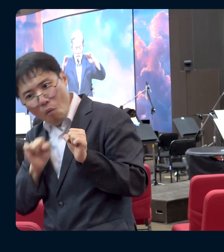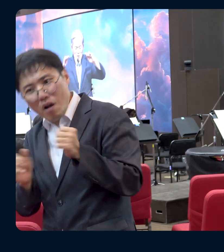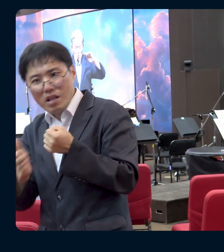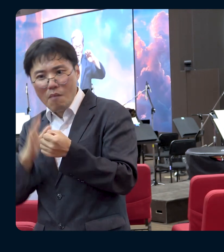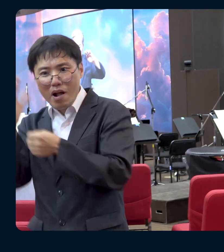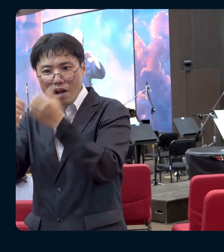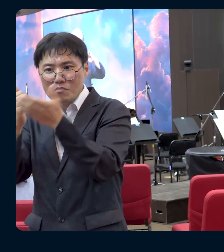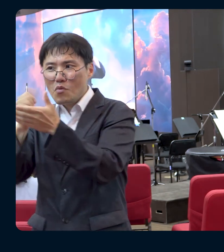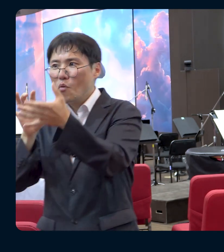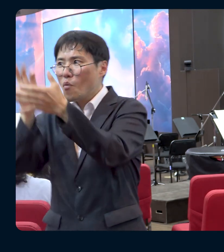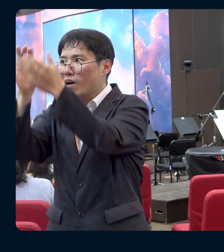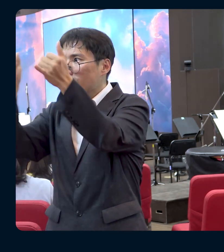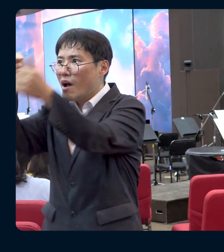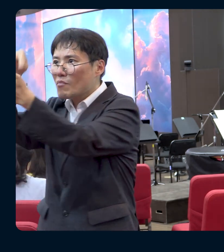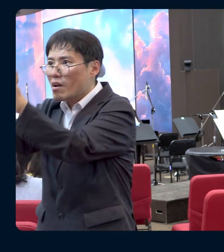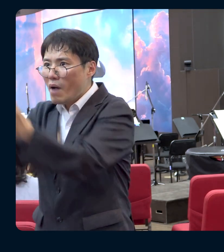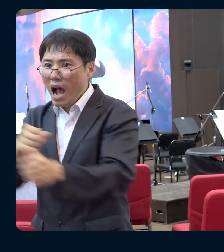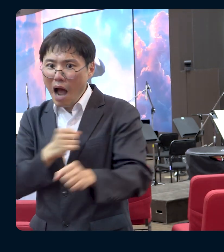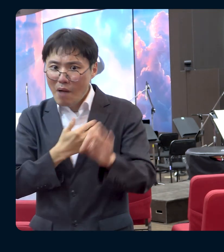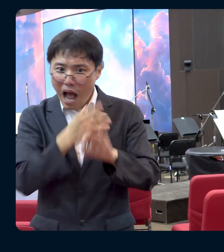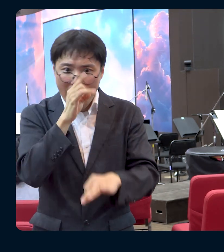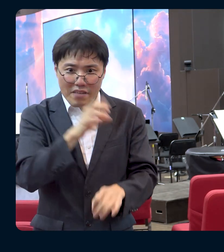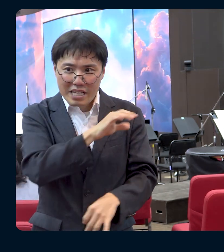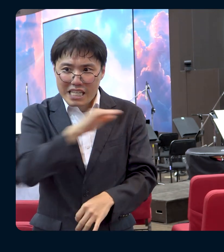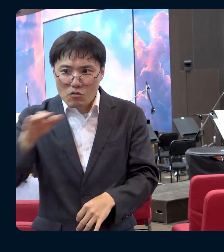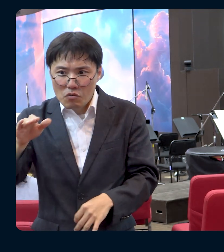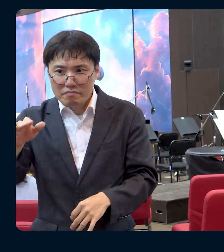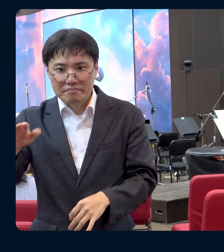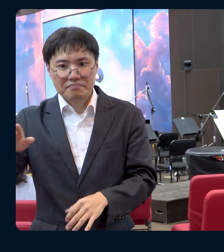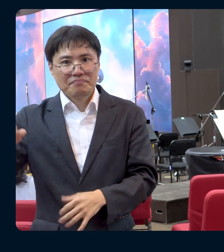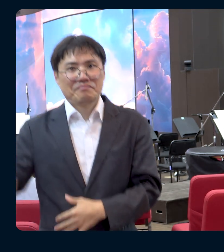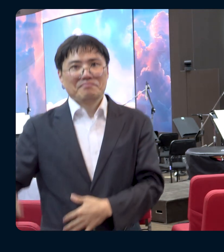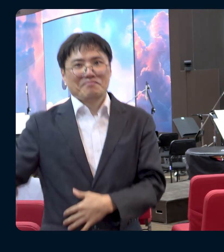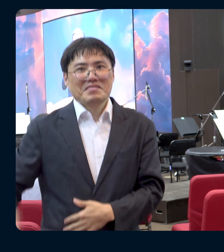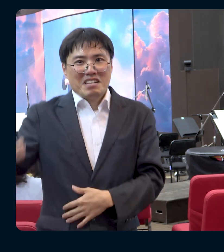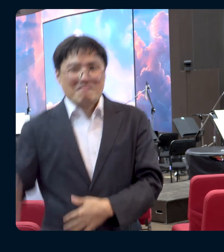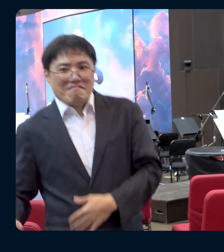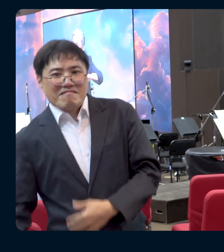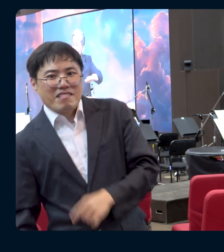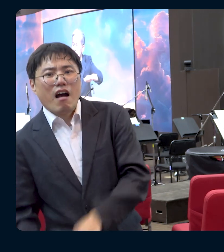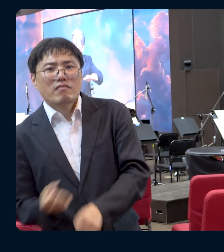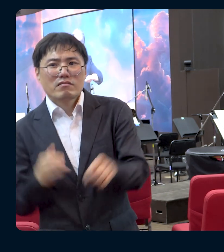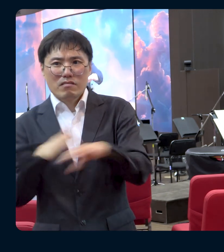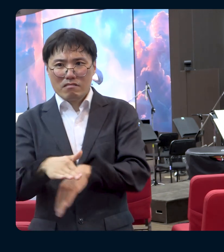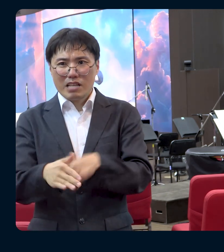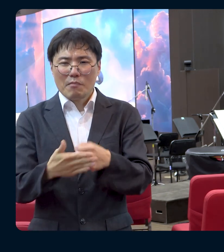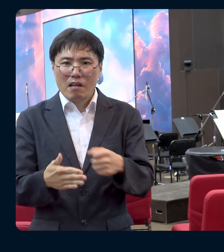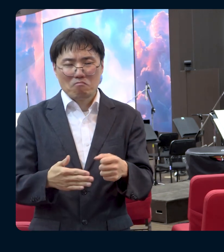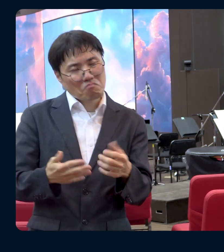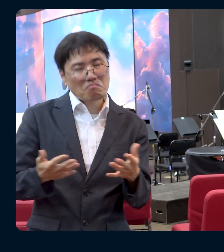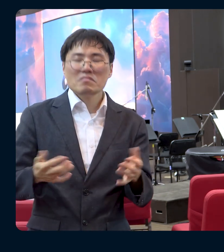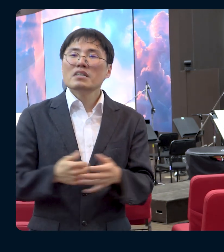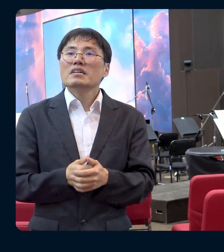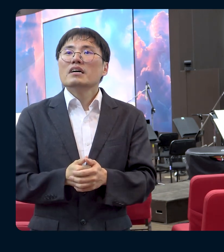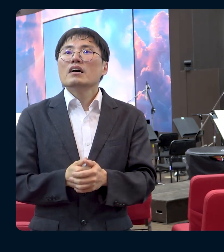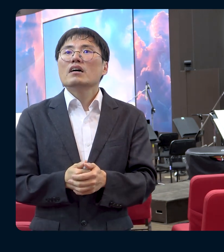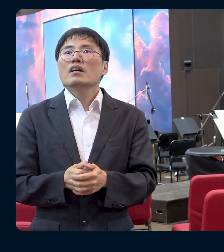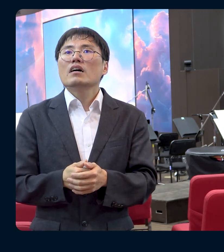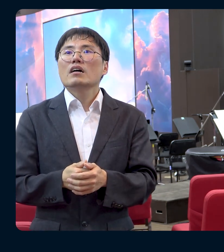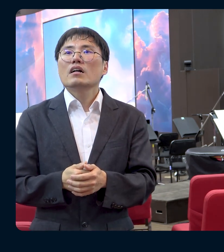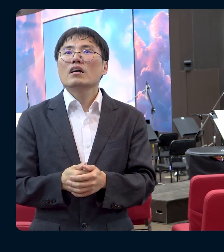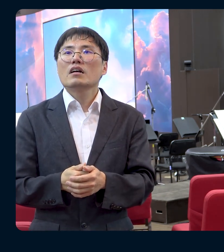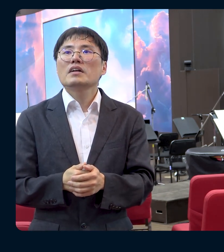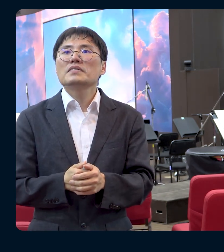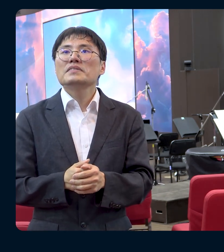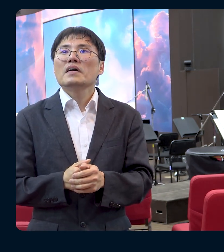회색지에 서 있으면서 하나님께 속한 자로서 하면 안 되는 것의 기준을 자꾸 자기가 낮춰요. 사실 그것 때문에 그렇게 하는 거죠.